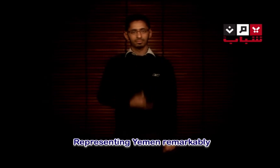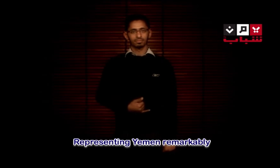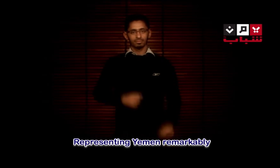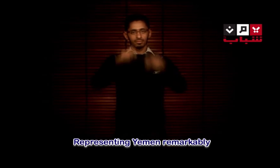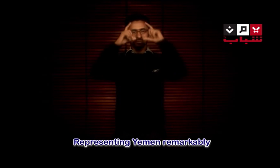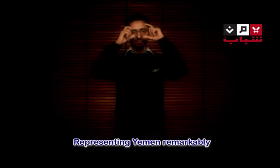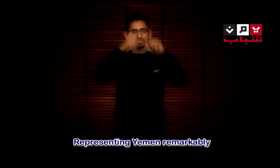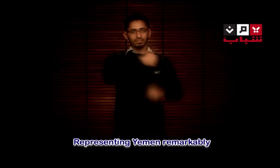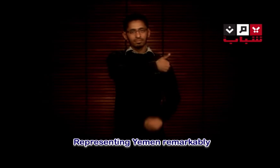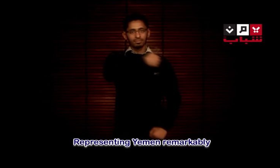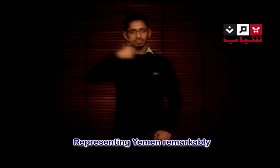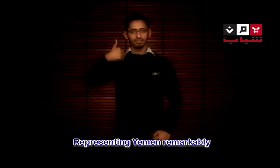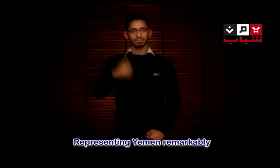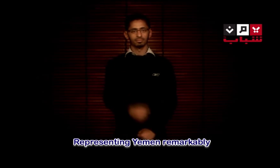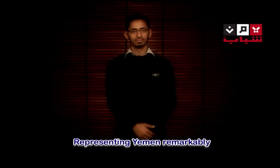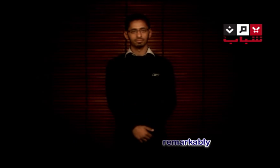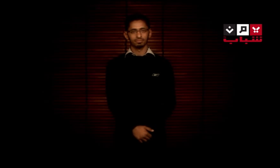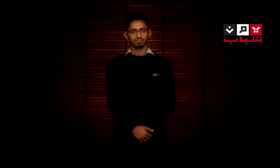تمثيل اليمن بصورة رائعة،